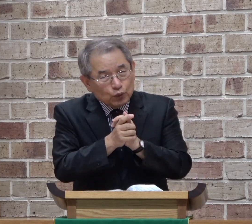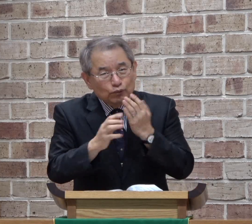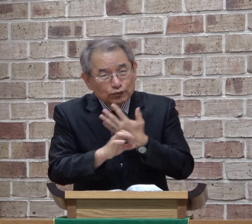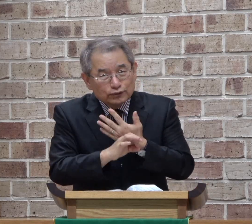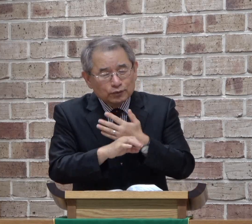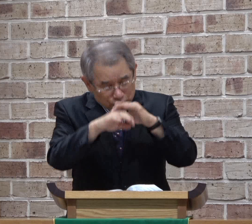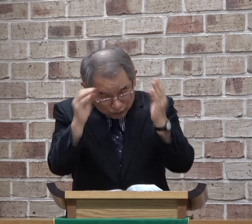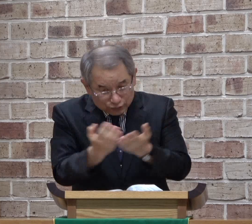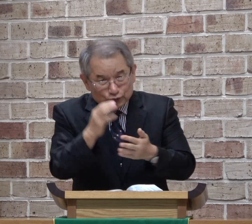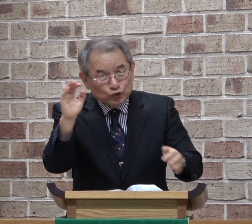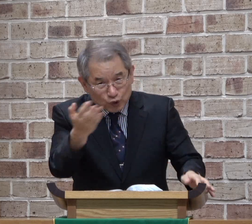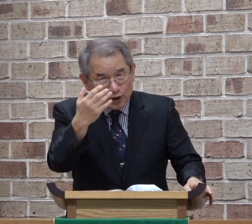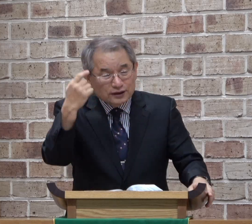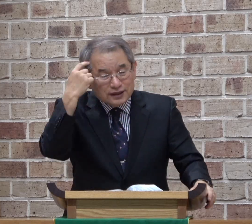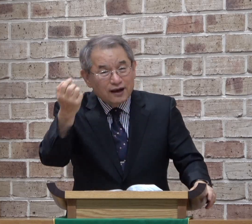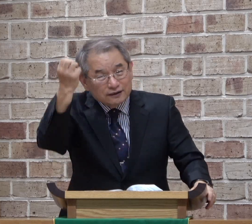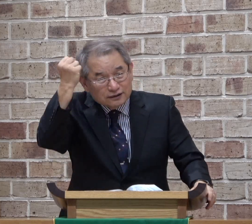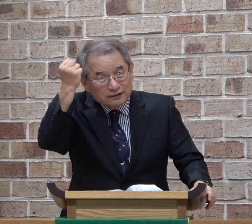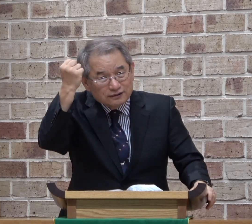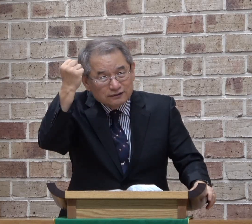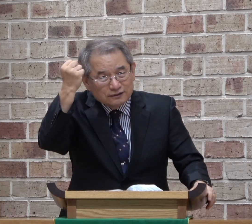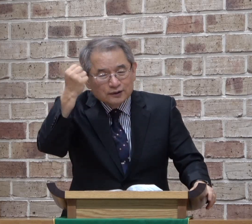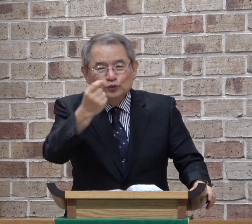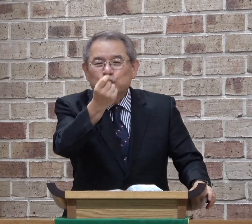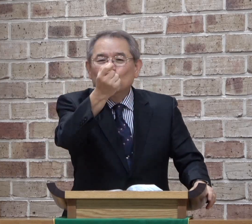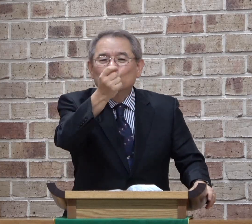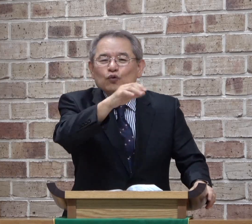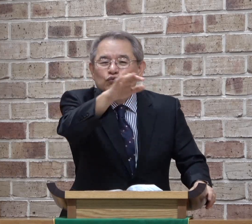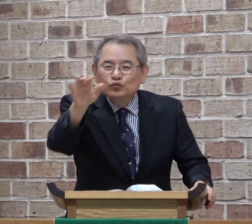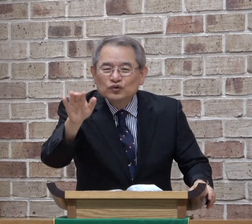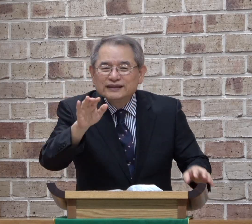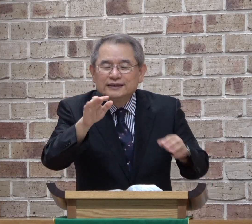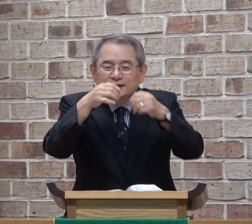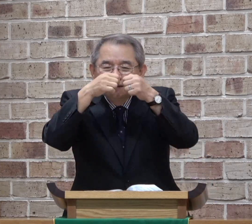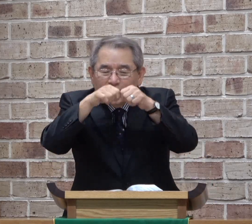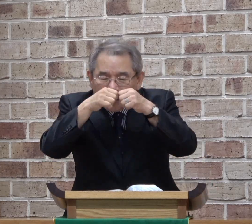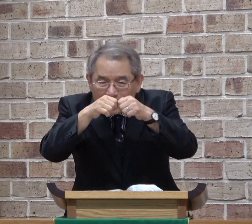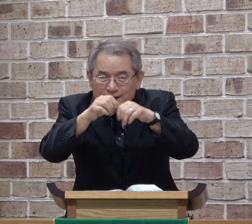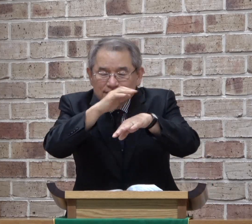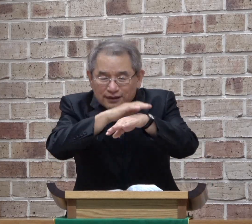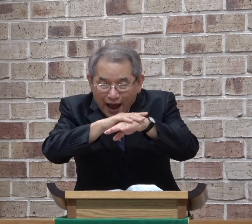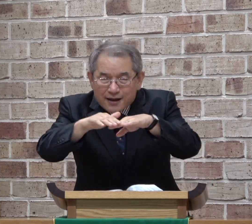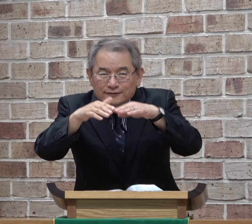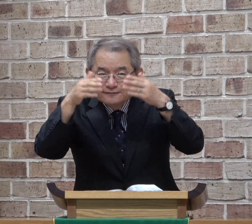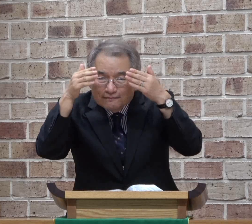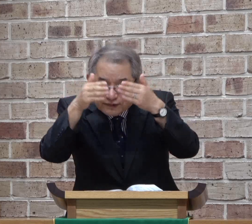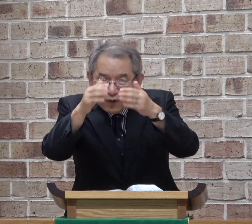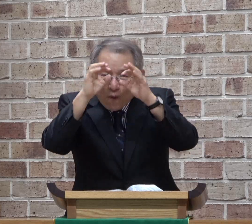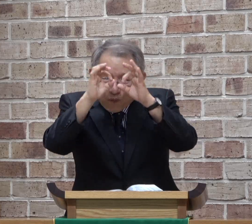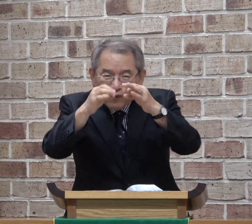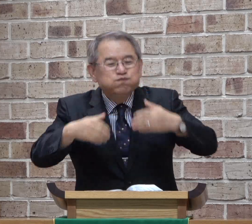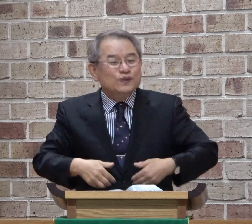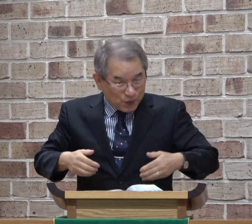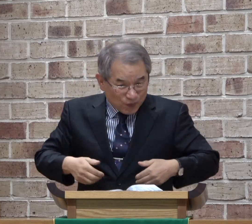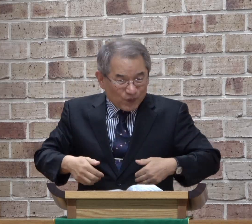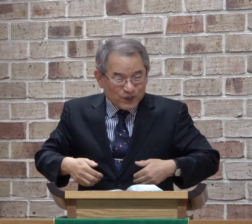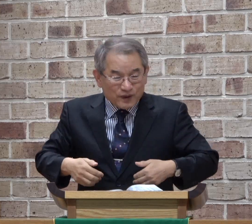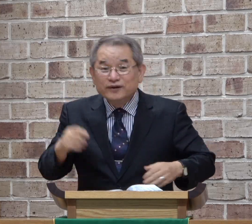다른 것으로는 이런 종류가 나갈 수 없느니라 라고 하셨습니다. 기도요? 그렇다면 모든 것이 기도로 됩니까? 라고.